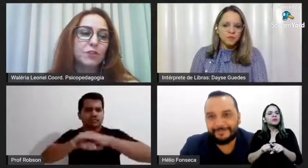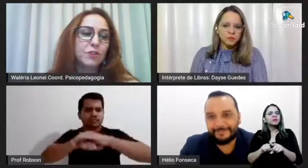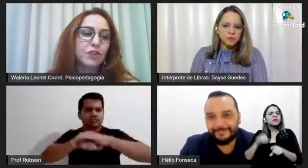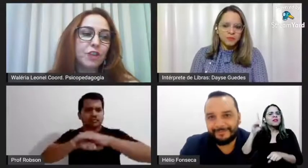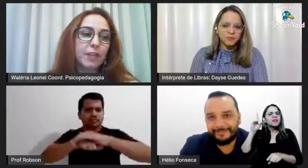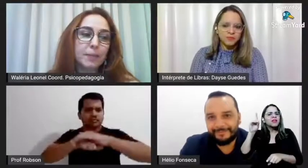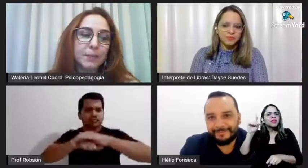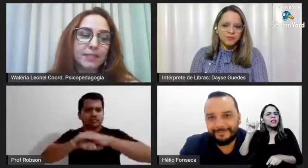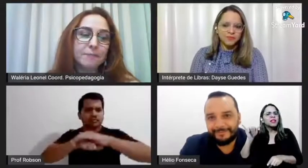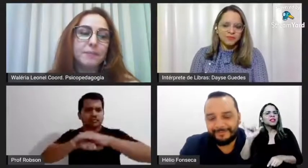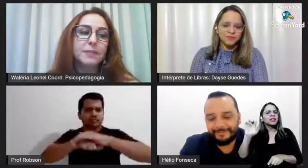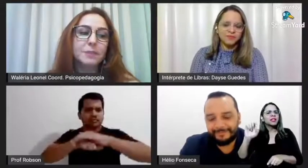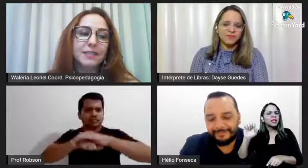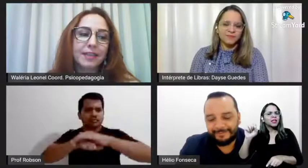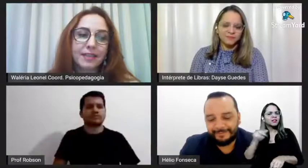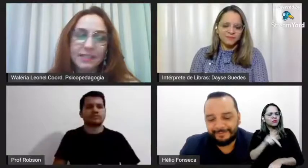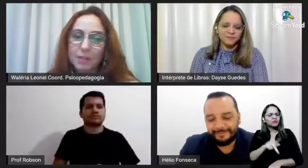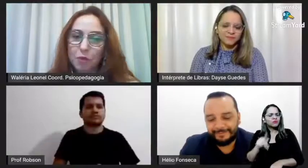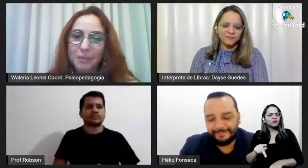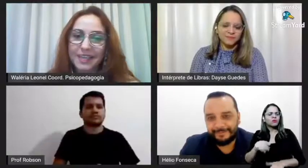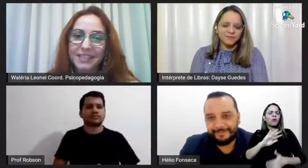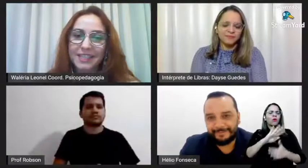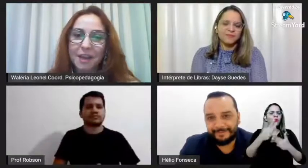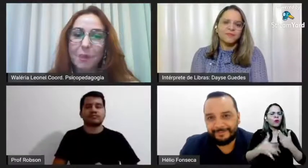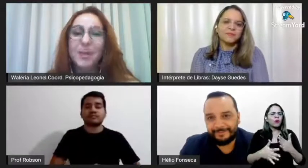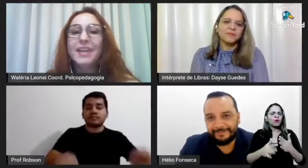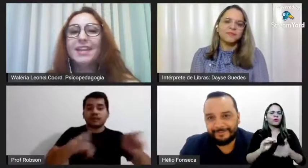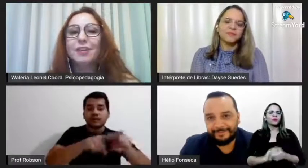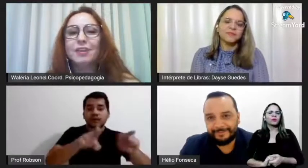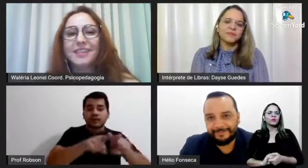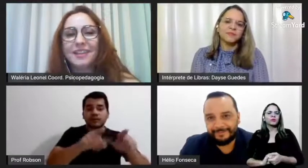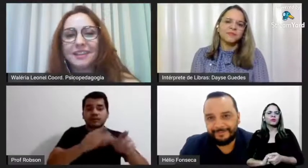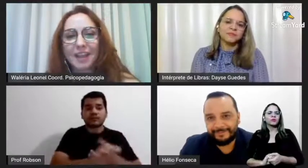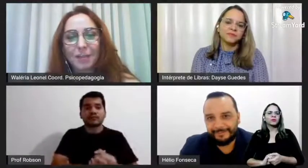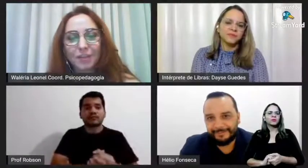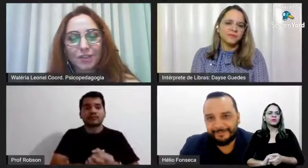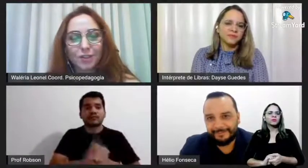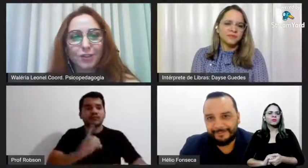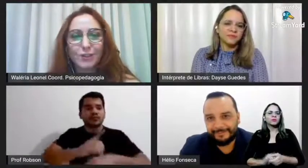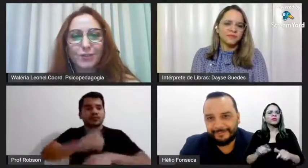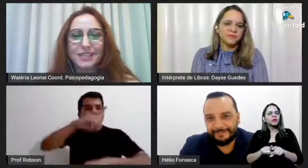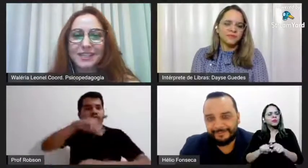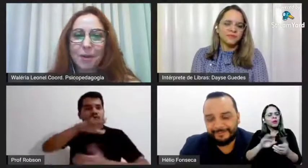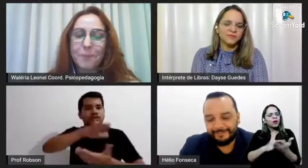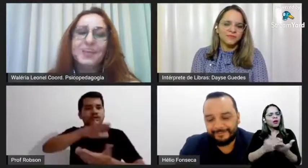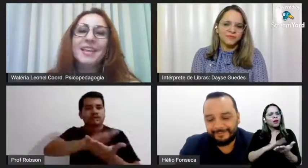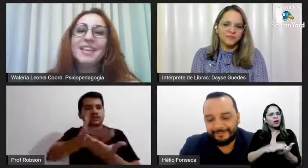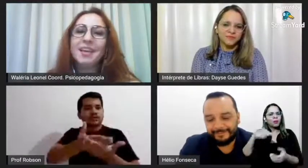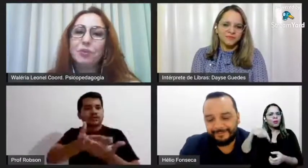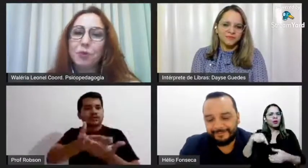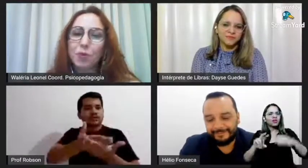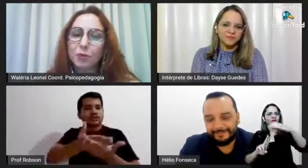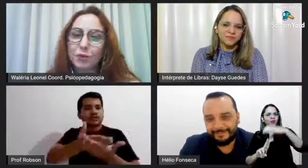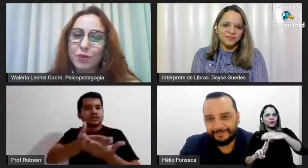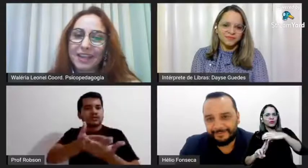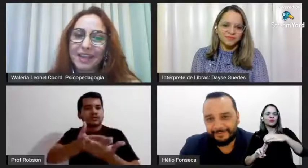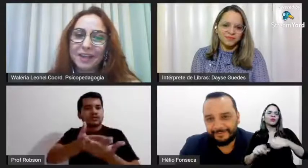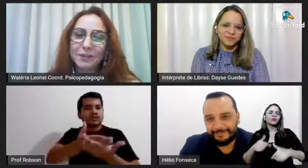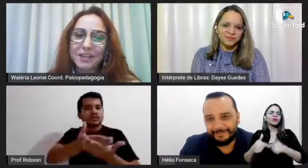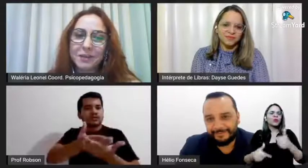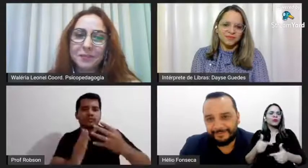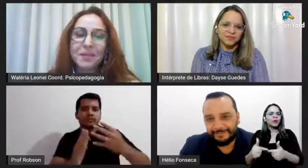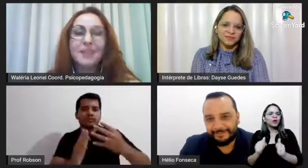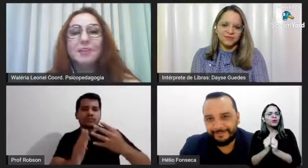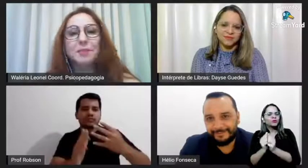intérprete, professora de Libras, especialista em comunicação e a nossa intérprete na instituição, que atua conosco aqui na